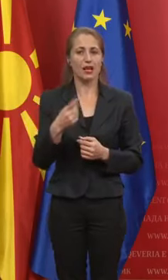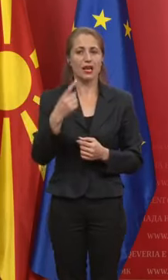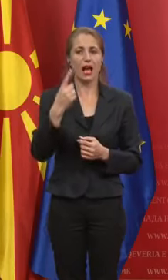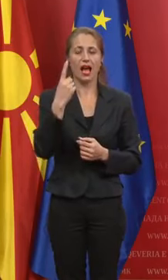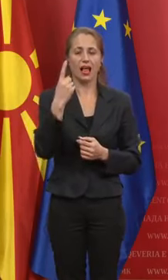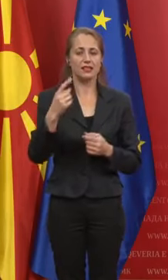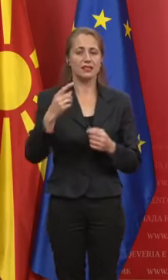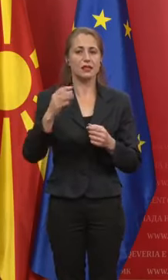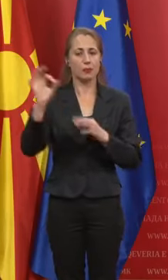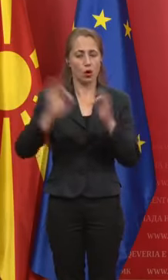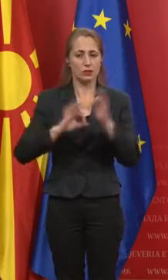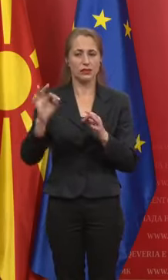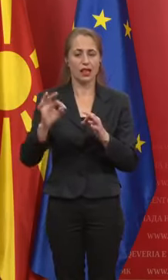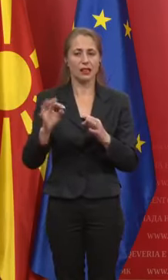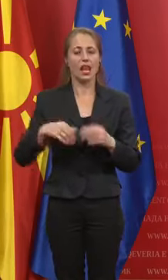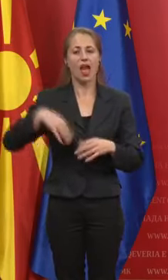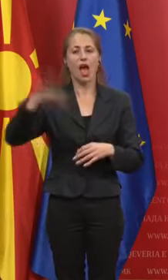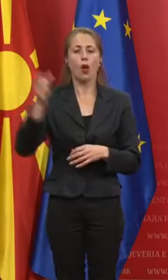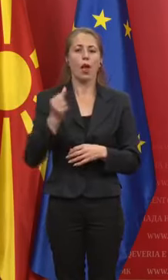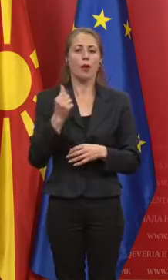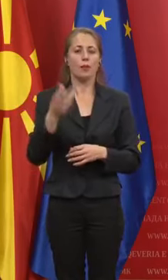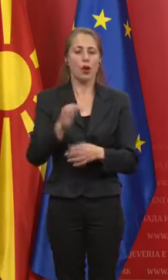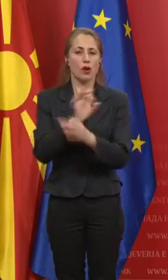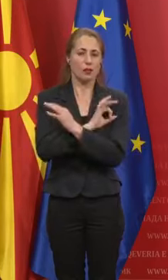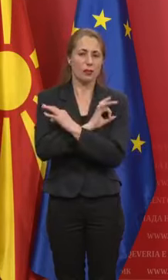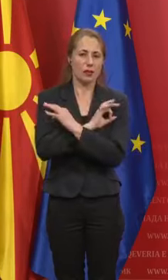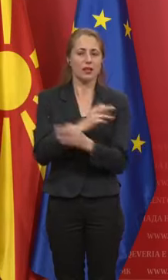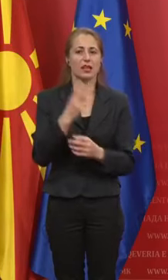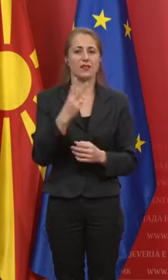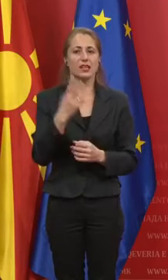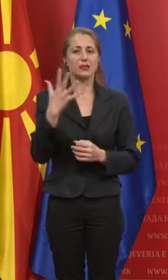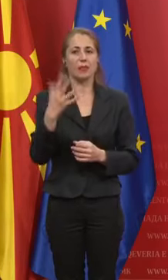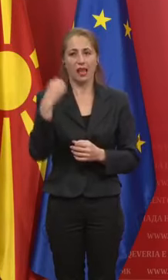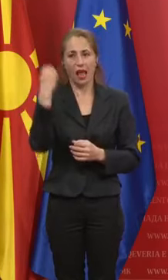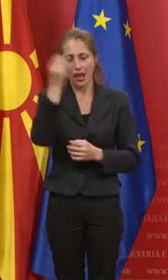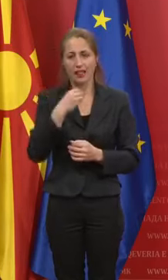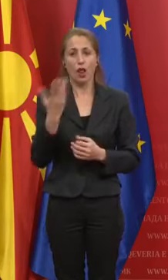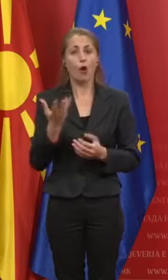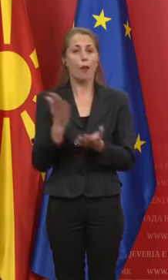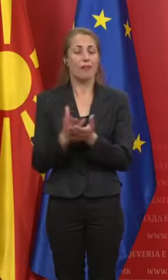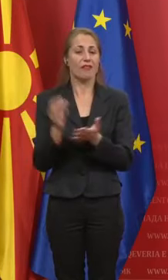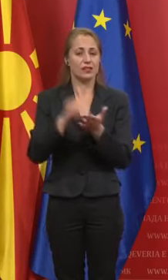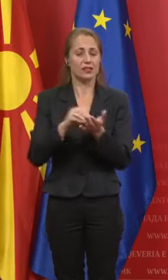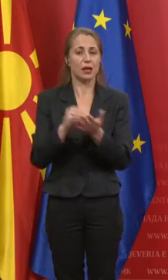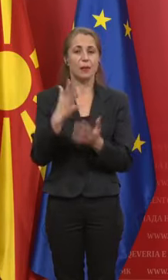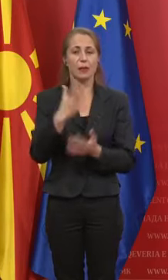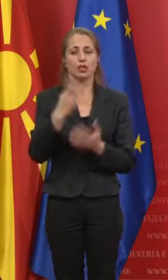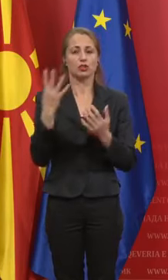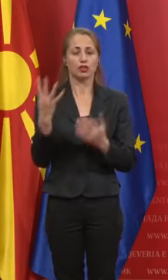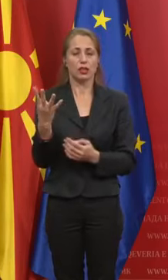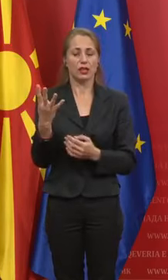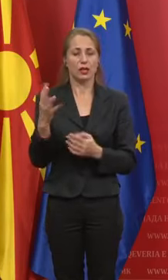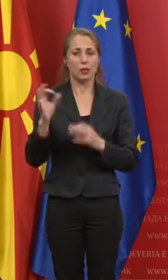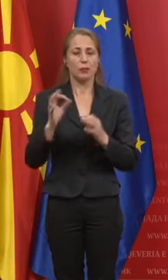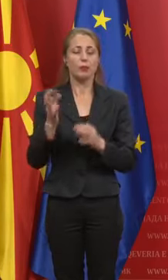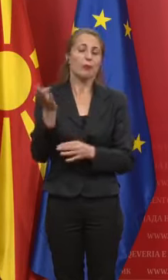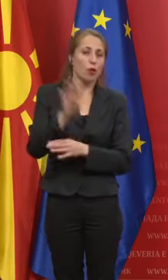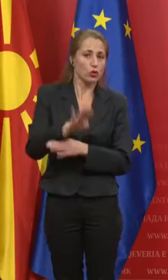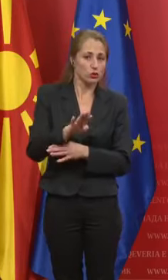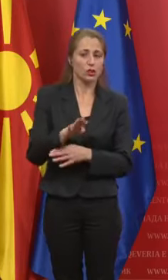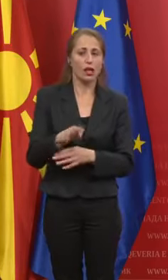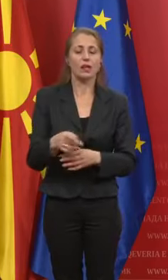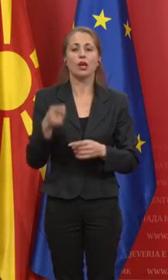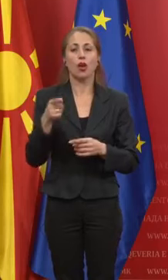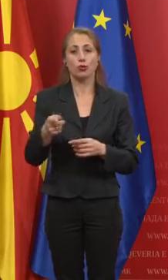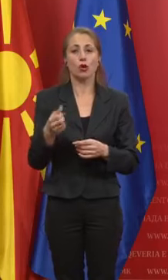4,1%. Понедели, најголем број на смртни случаи у 25-та недела, која се регистрирани вкупно 54 починати пациенти,